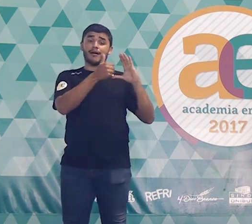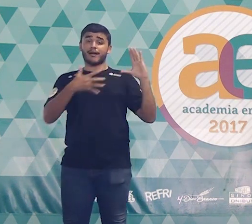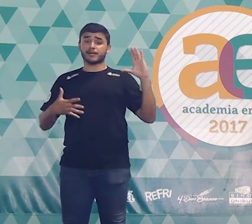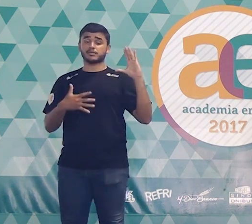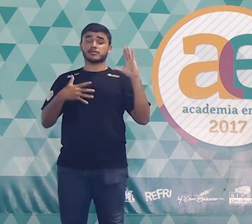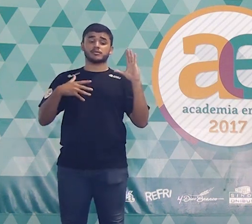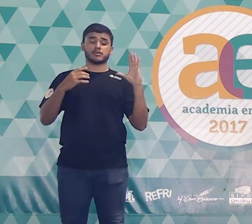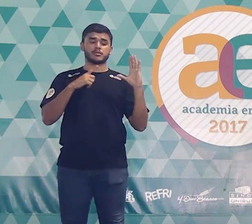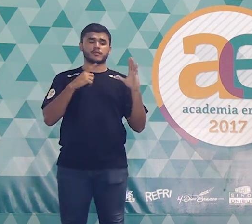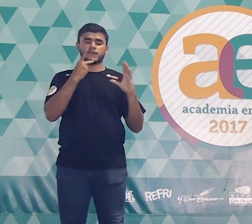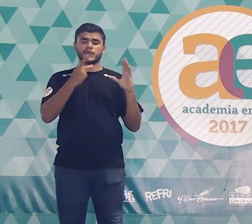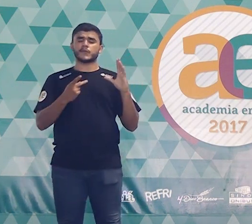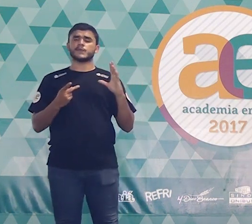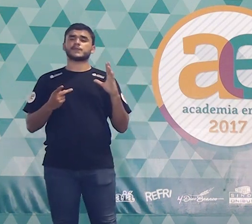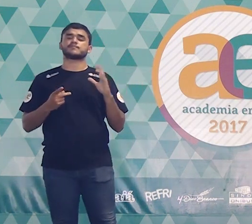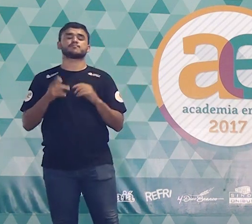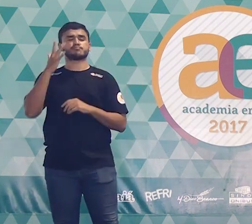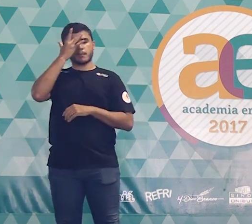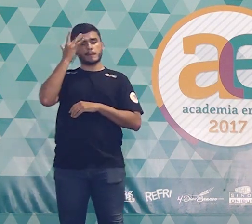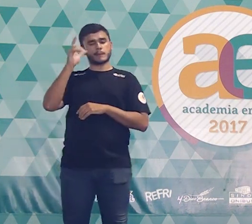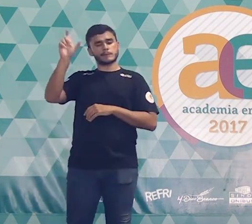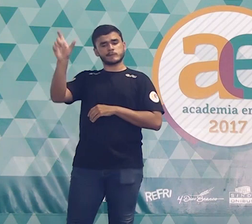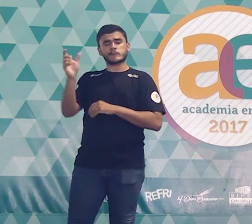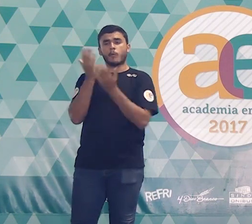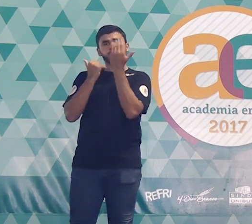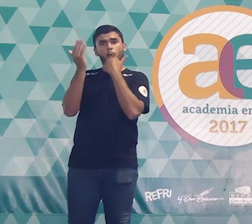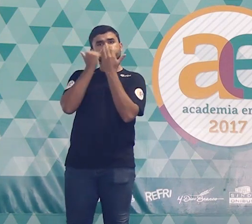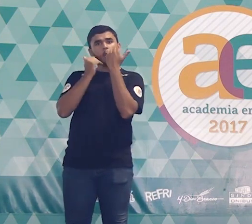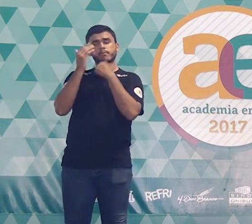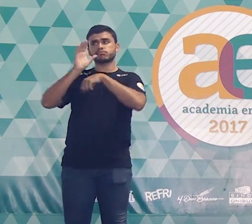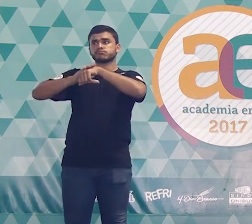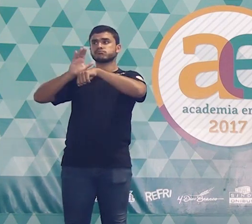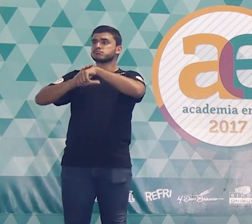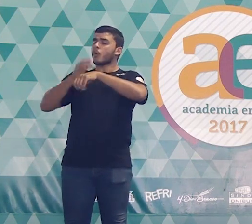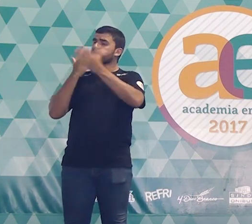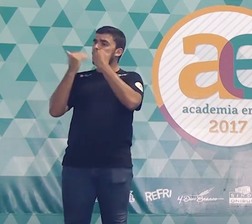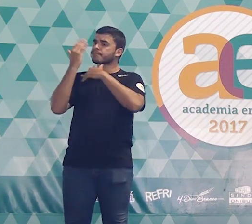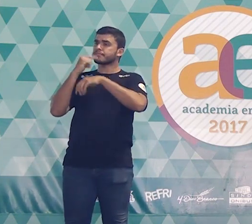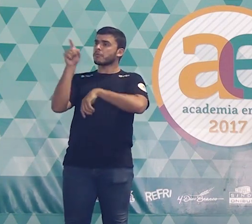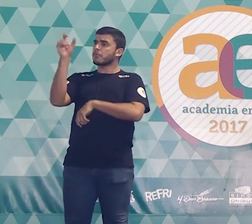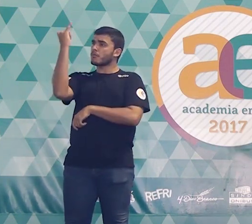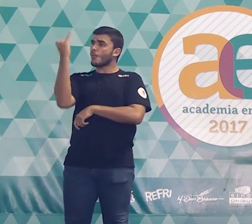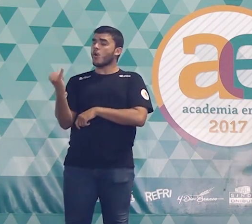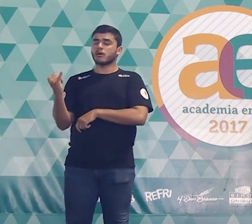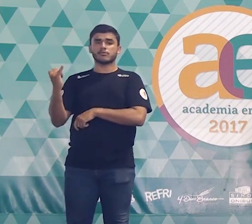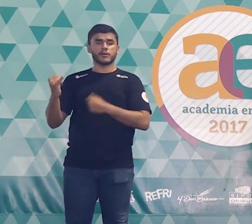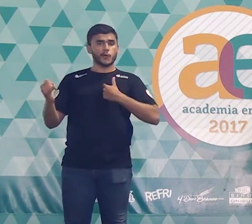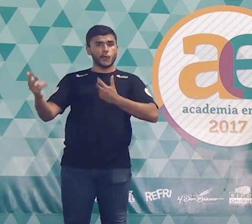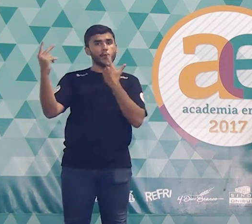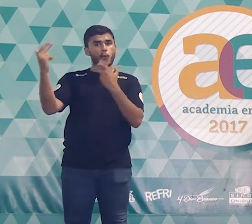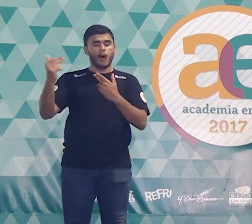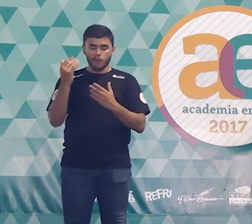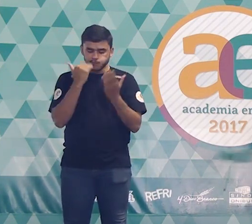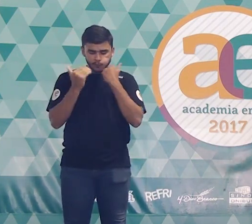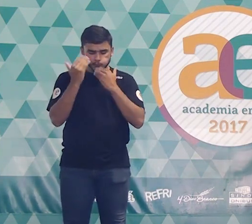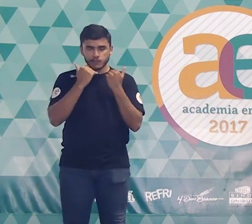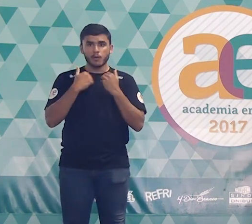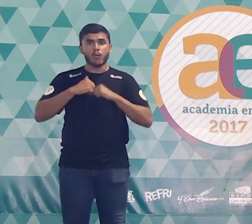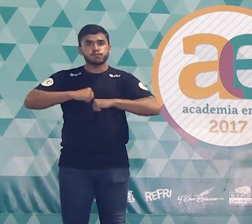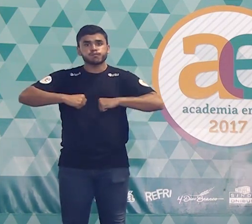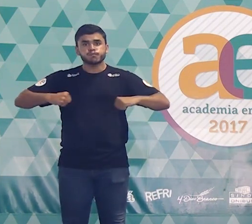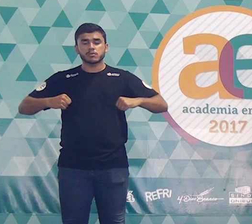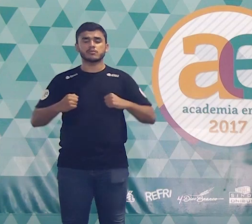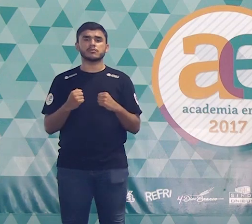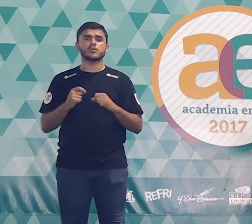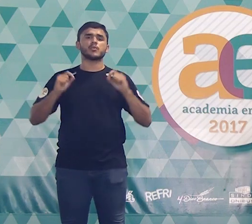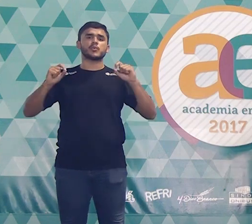falarem assim: rapaz, o fulano come e não engorda. Eu como a mesma quantidade e engordo.